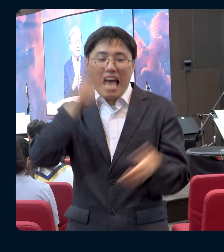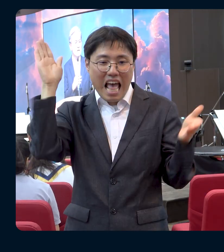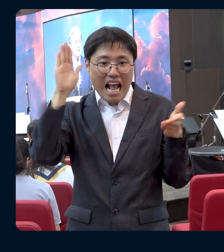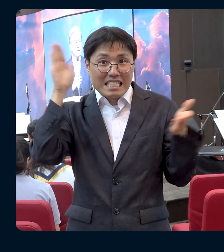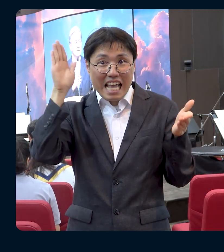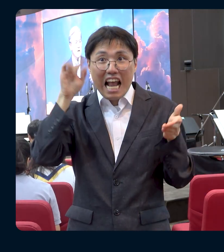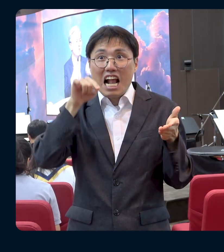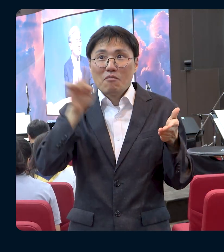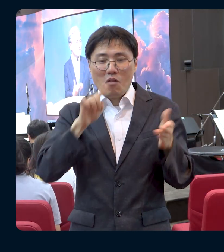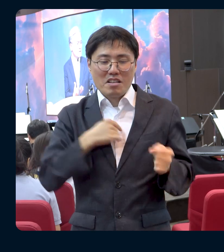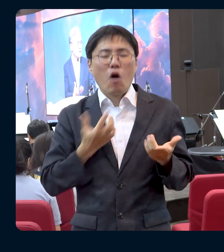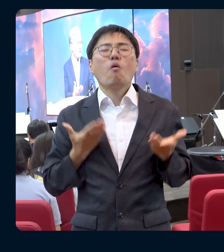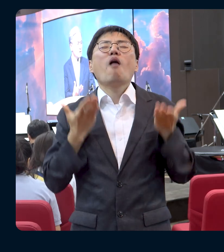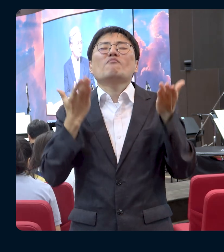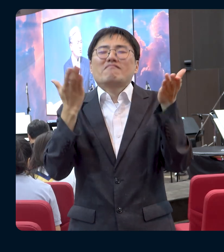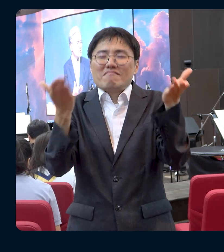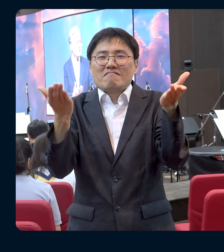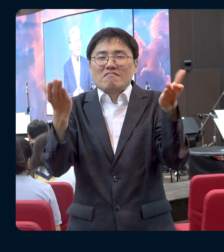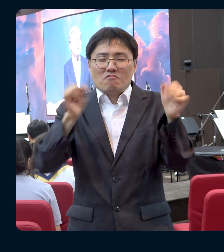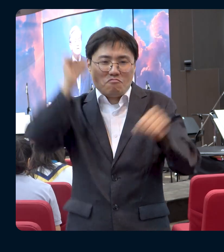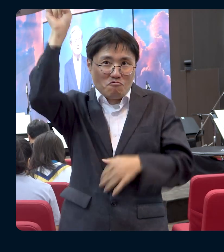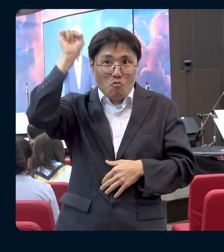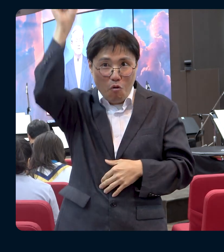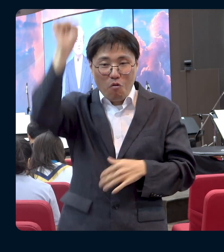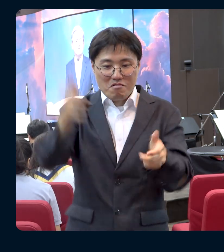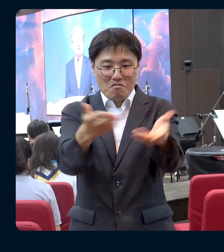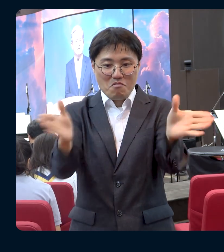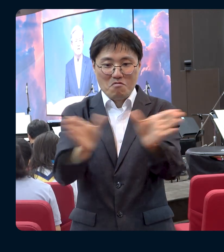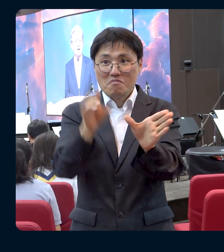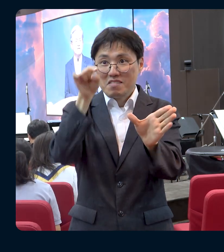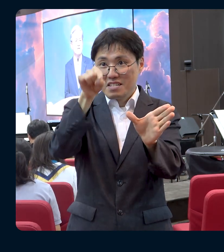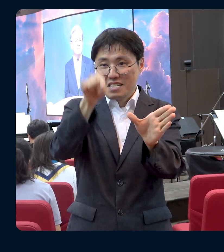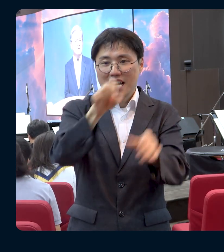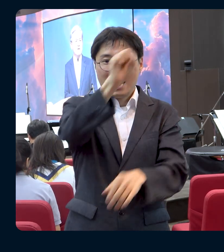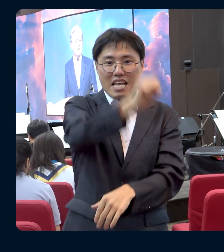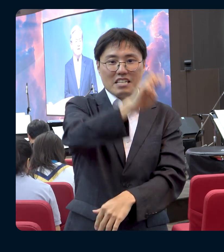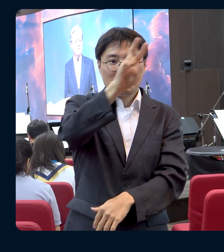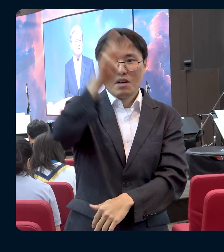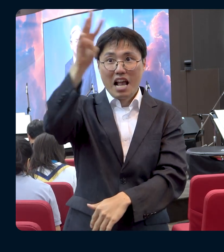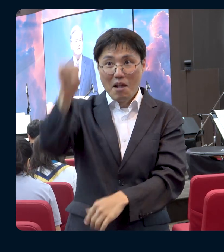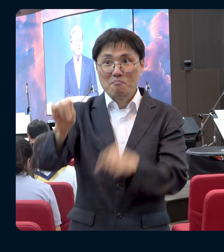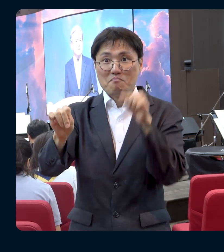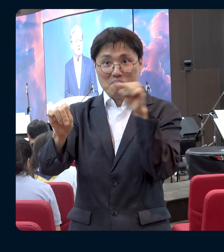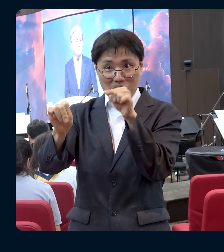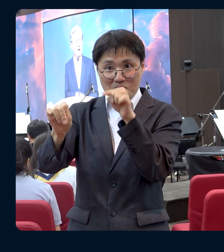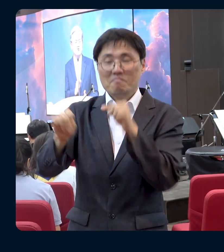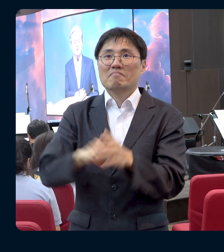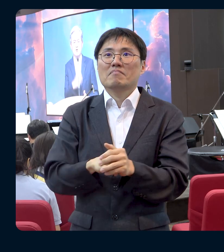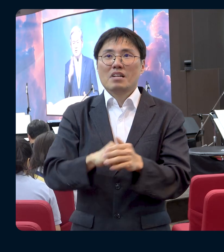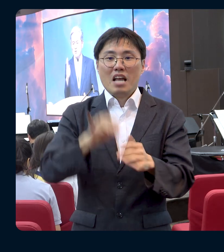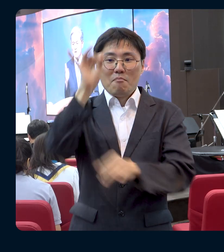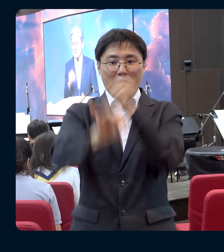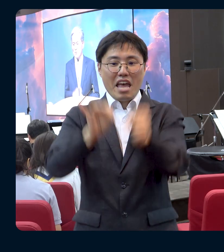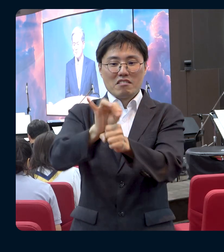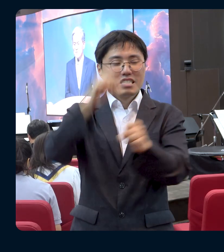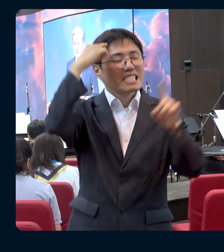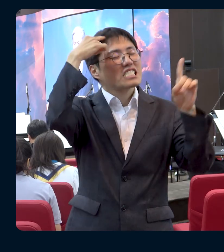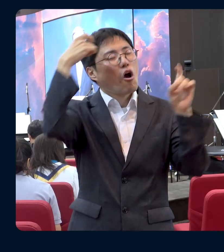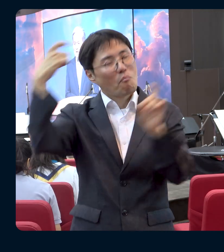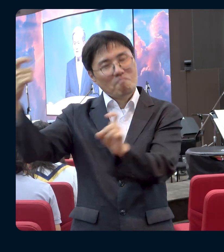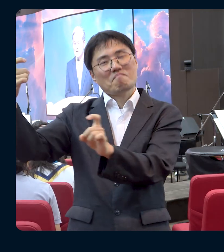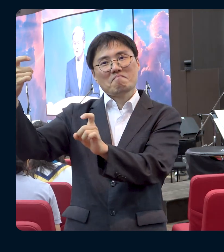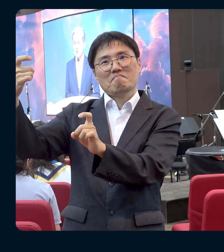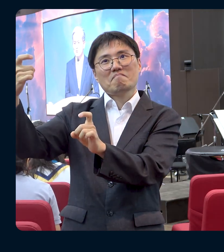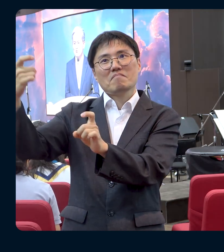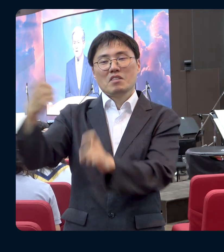학생 자원 운동이죠. 그 SVM을 100주년을 기념해서